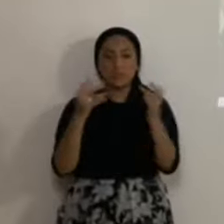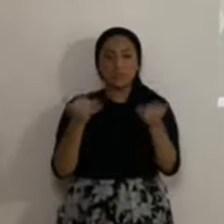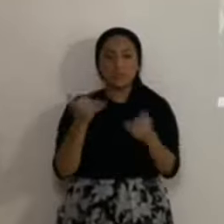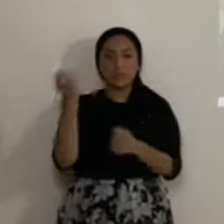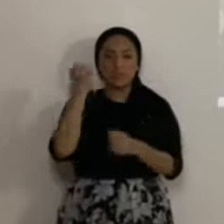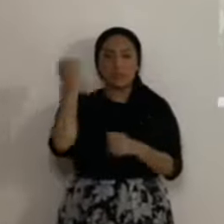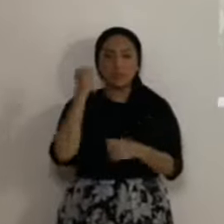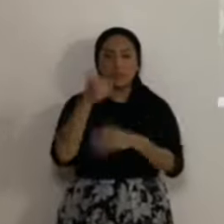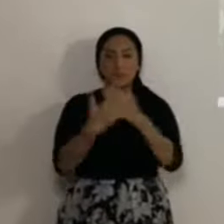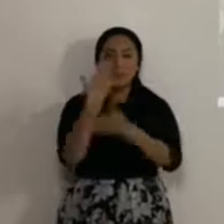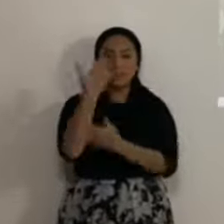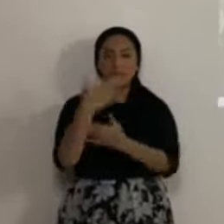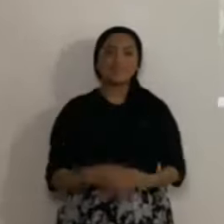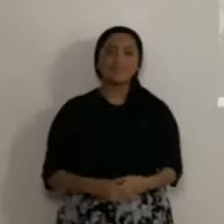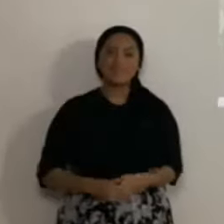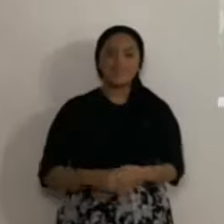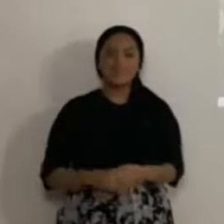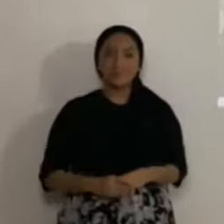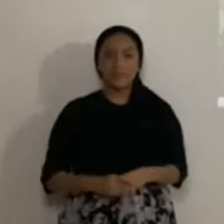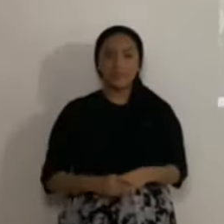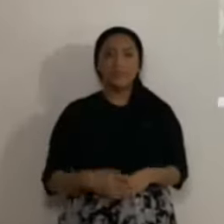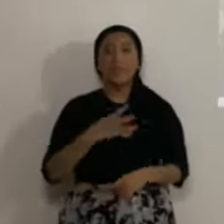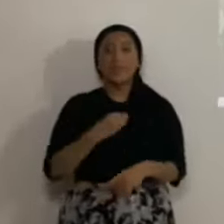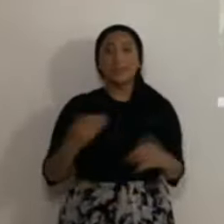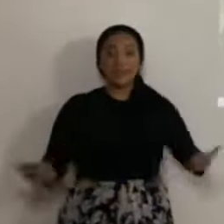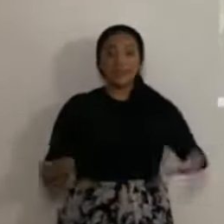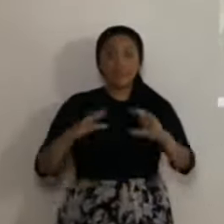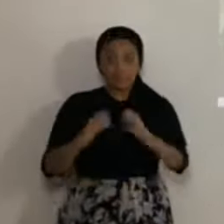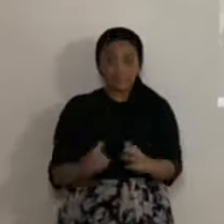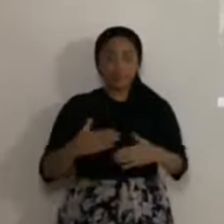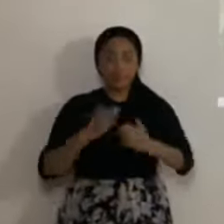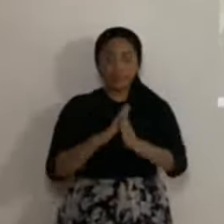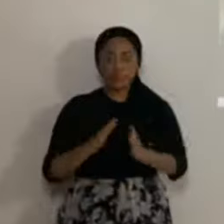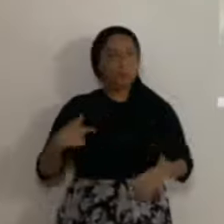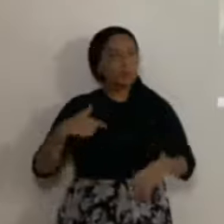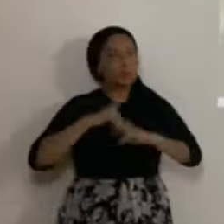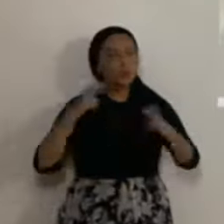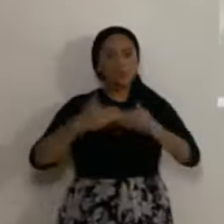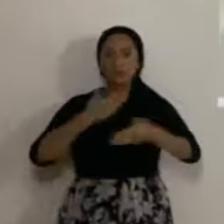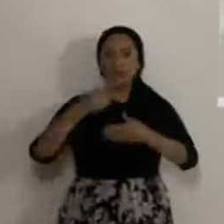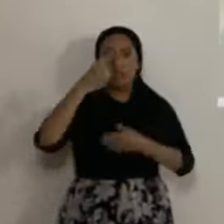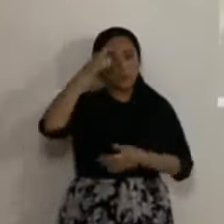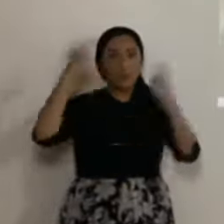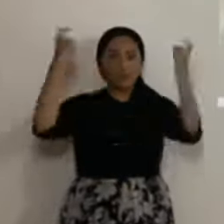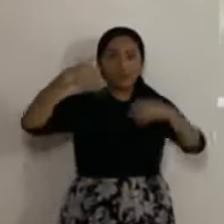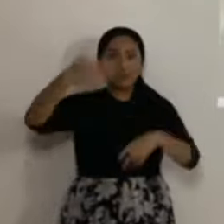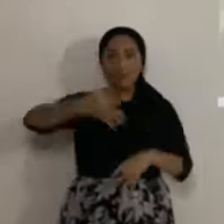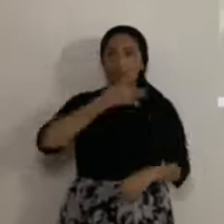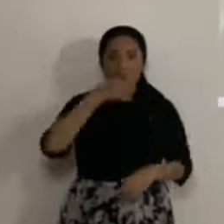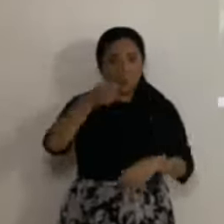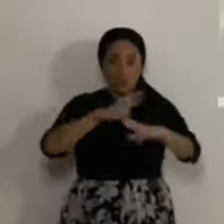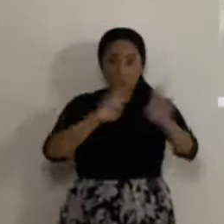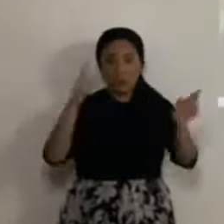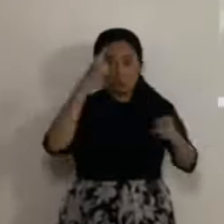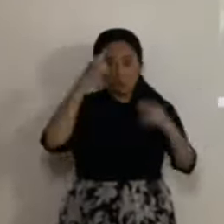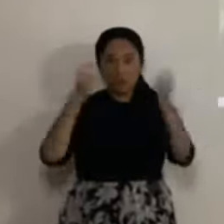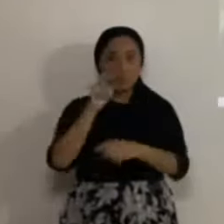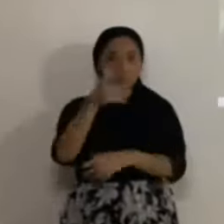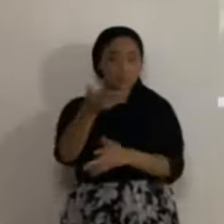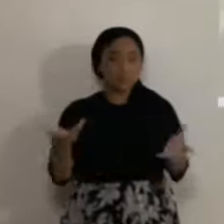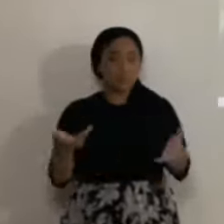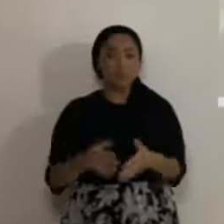sábado a las 10 de la mañana. Y bueno, aquí en la Congregación Gozo y Paz ya nos estamos preparando para las fiestas. ¿Y tú ya te estás preparando para